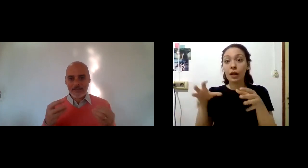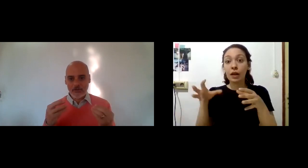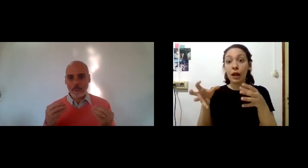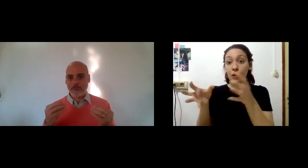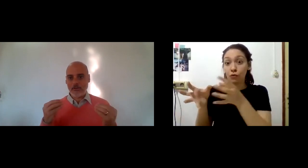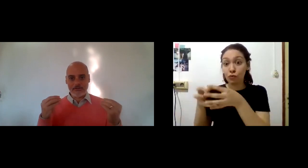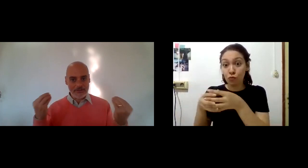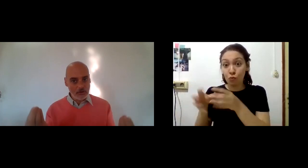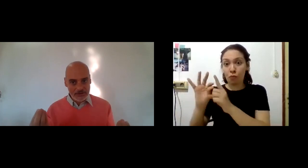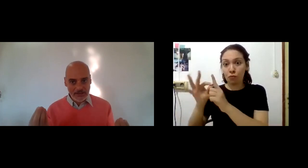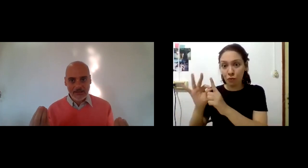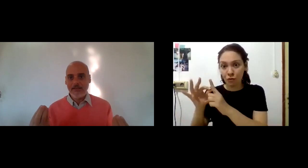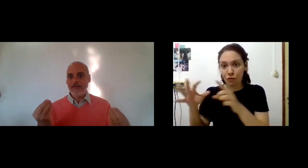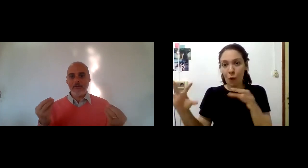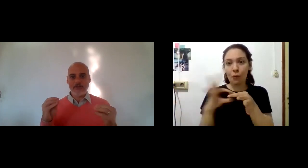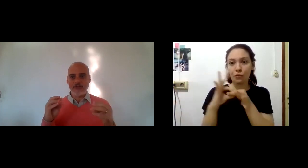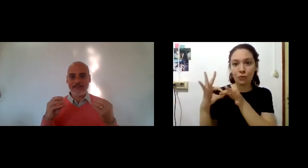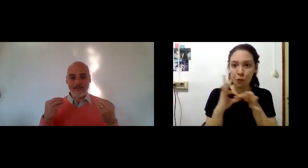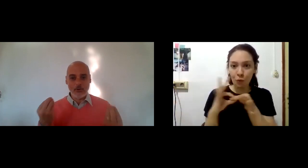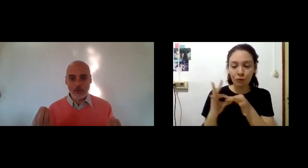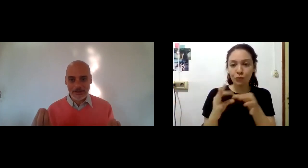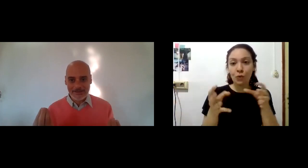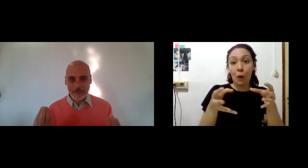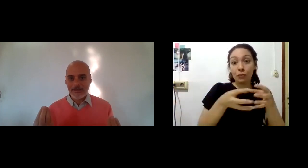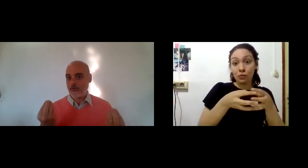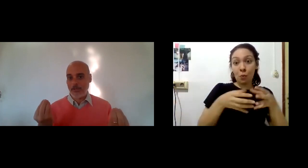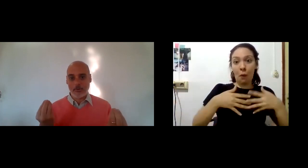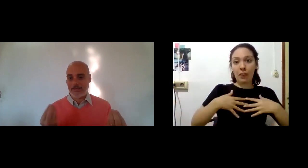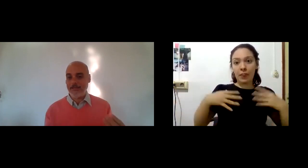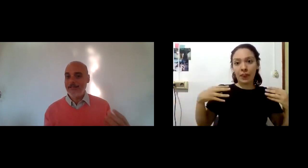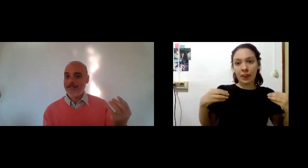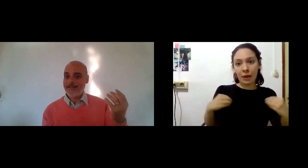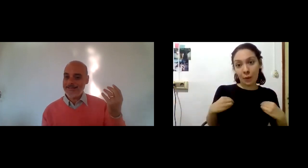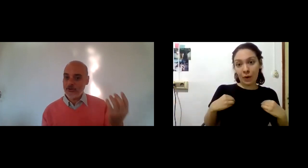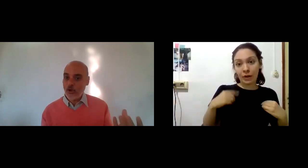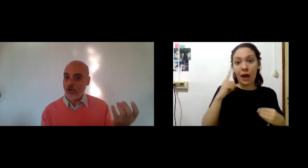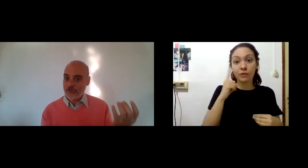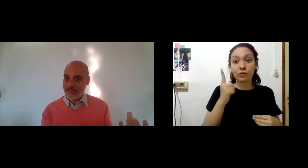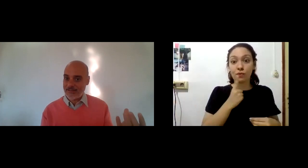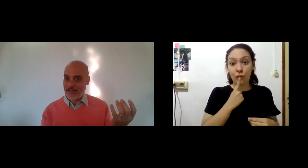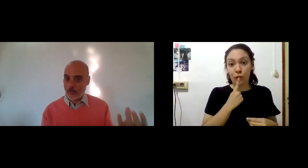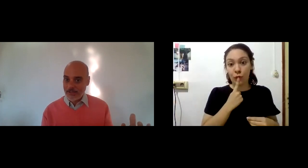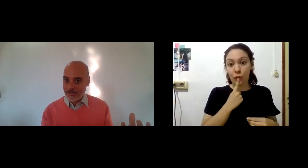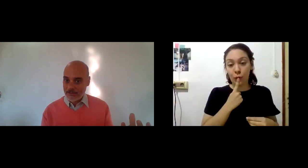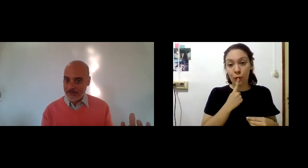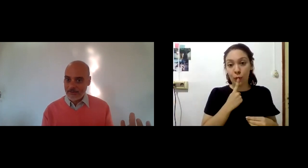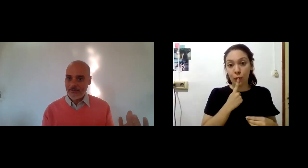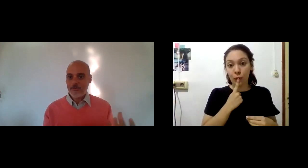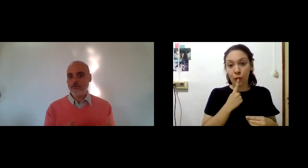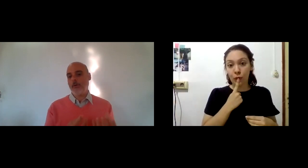Hay una conexión porque es una conexión histórica, una conexión de trabajo colectivo, y a su vez porque casi todos los docentes de la